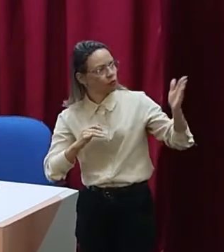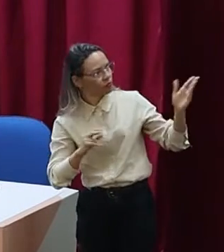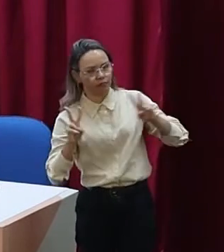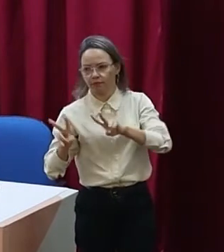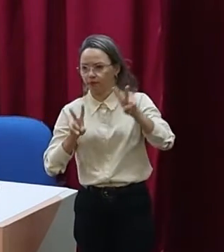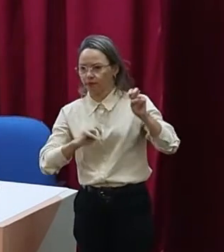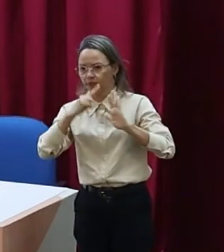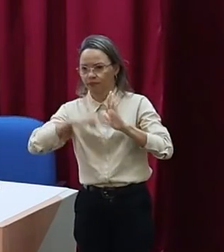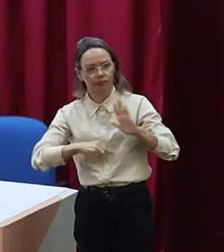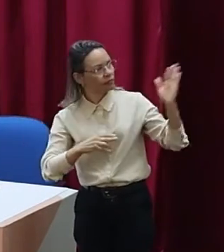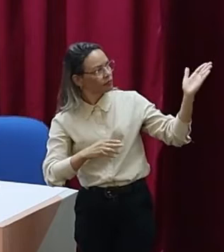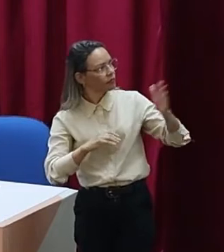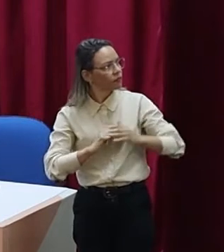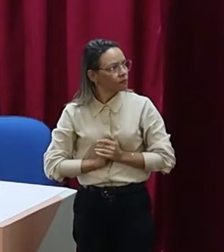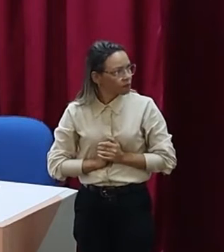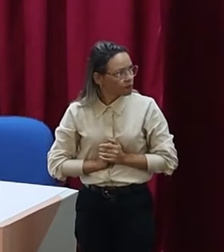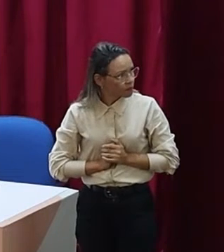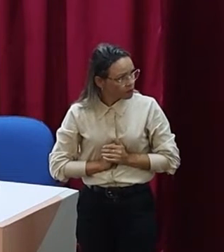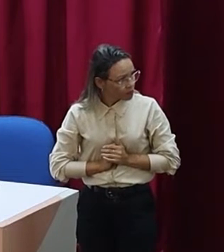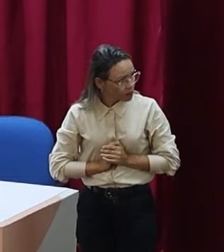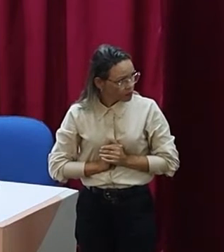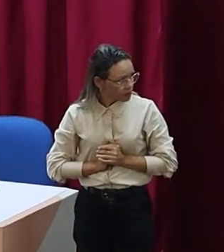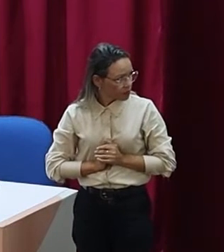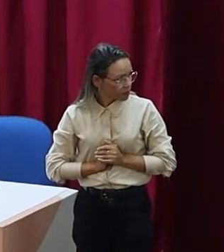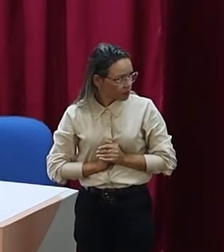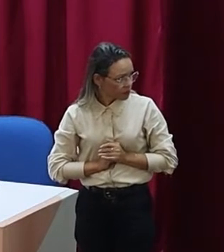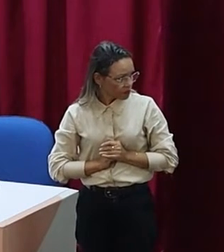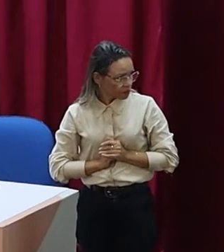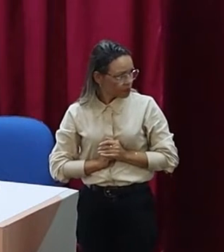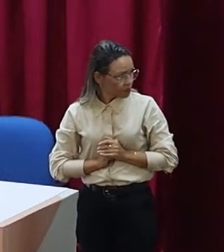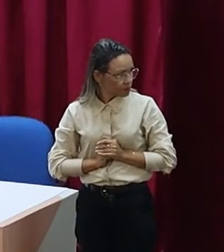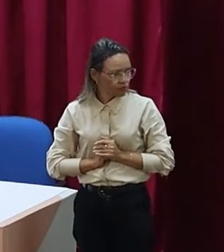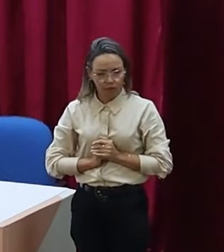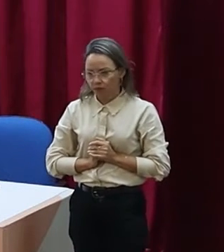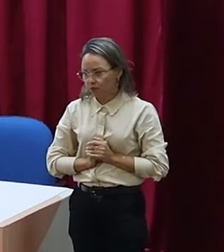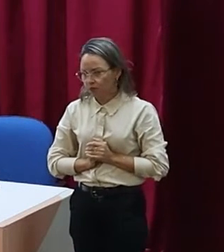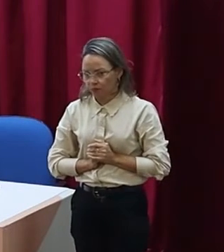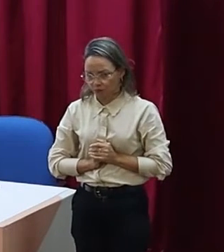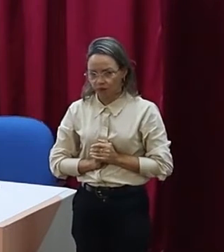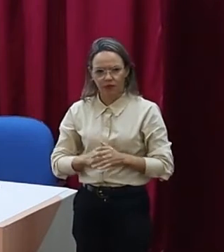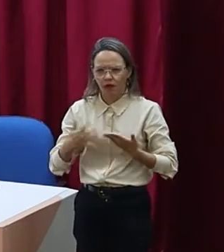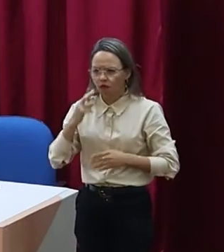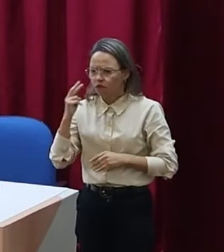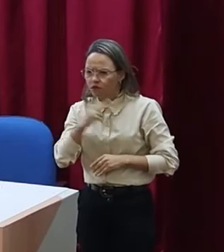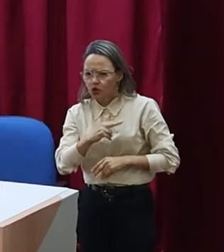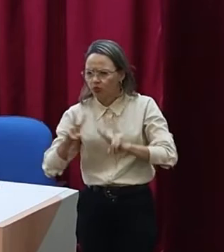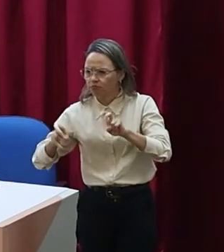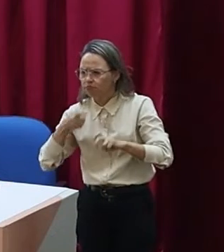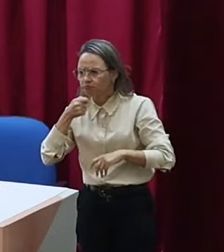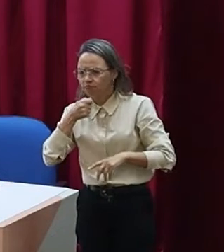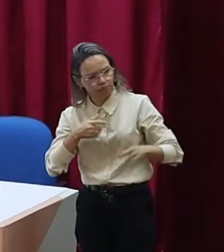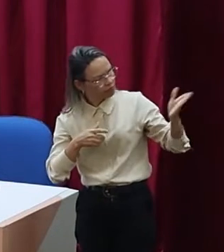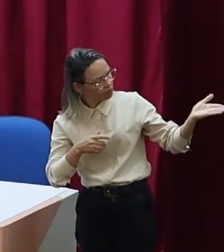olha, indígenas do município de José Boité são proibidos de falar em suas línguas em órgãos públicos. Vejam que aqui o